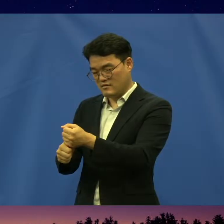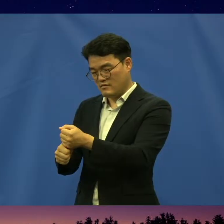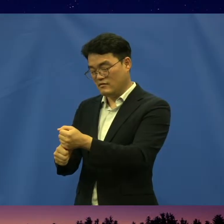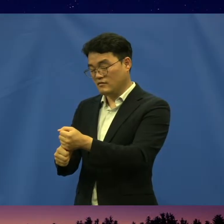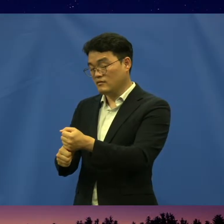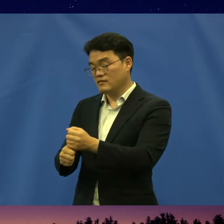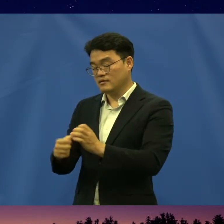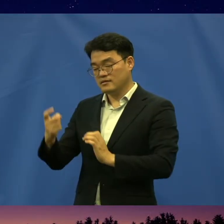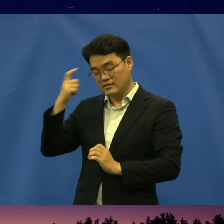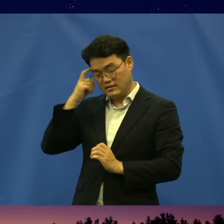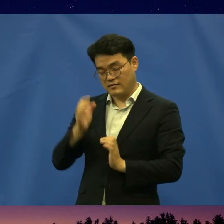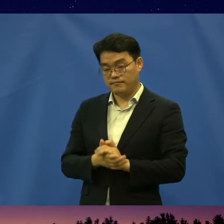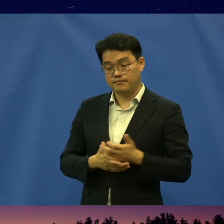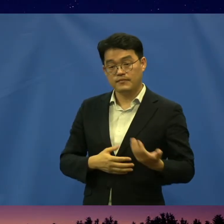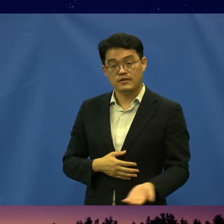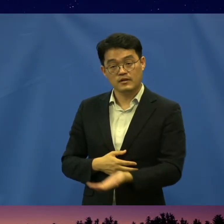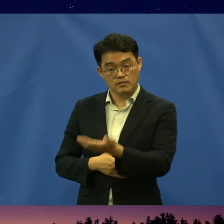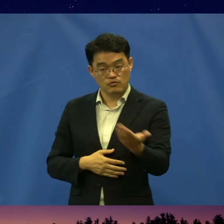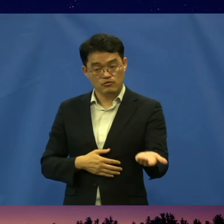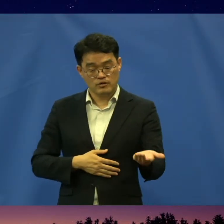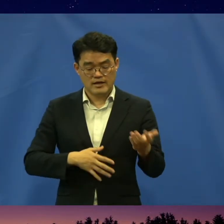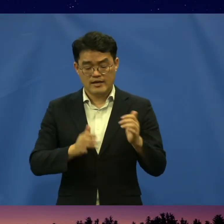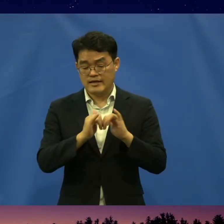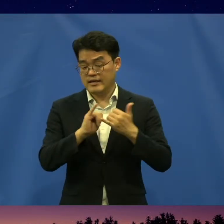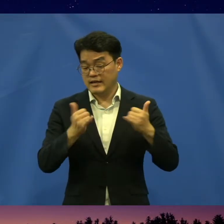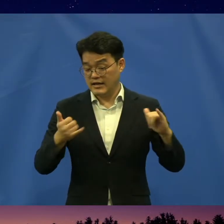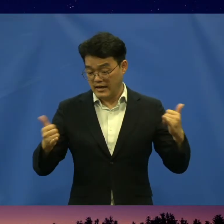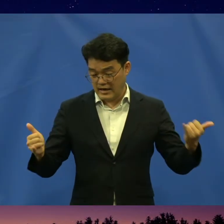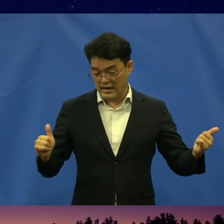알려진 리더 중에 리더가 누구예요? 예수님이죠.